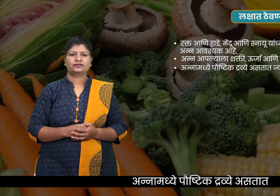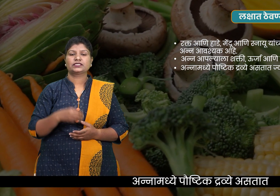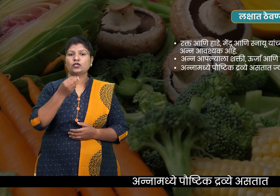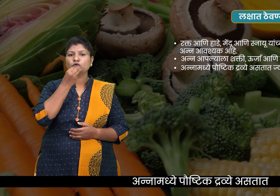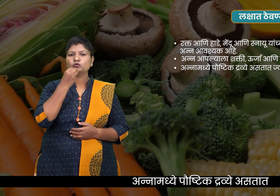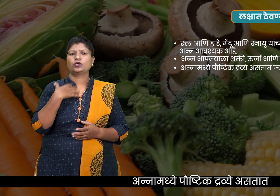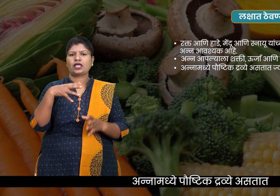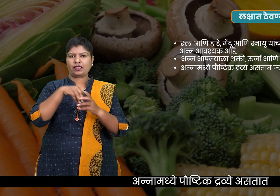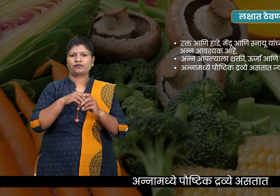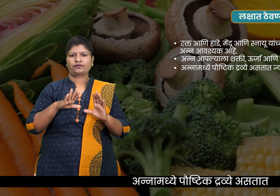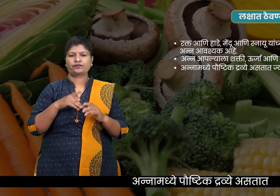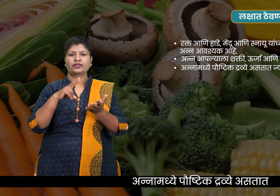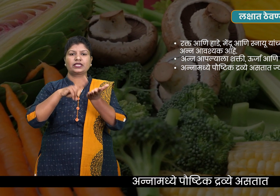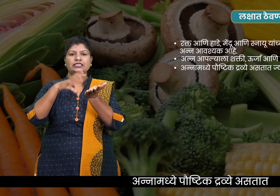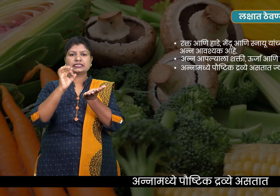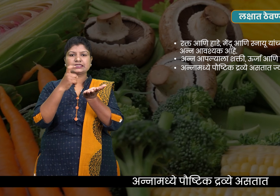अन्नामध्ये पौष्टिक द्रव्ये असतात,